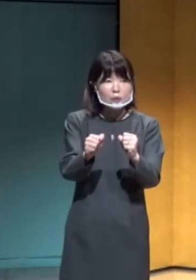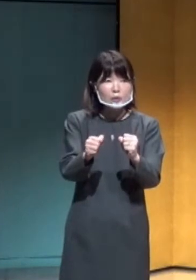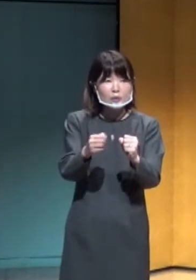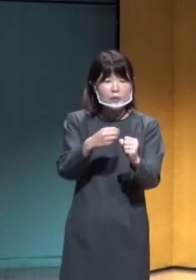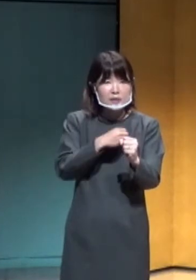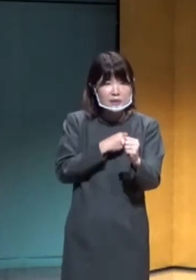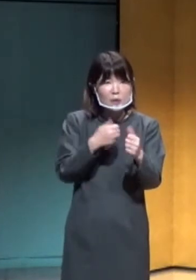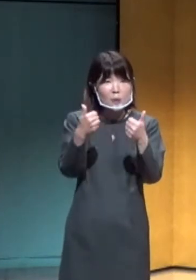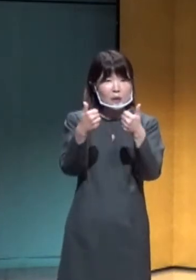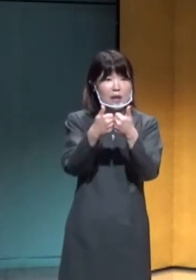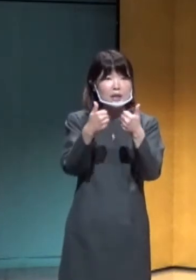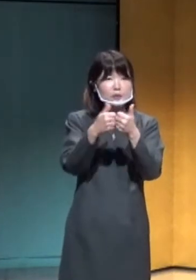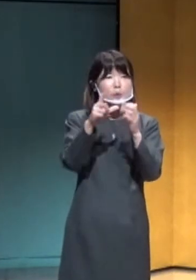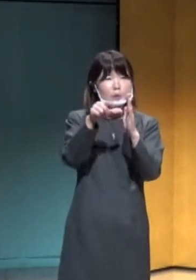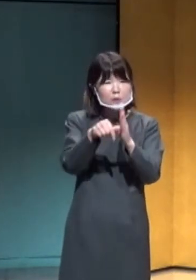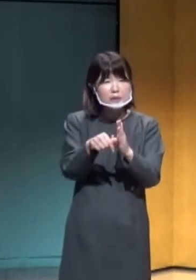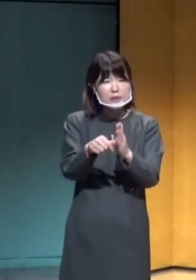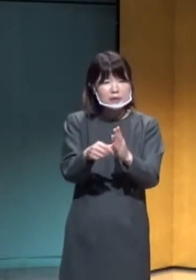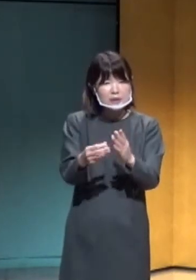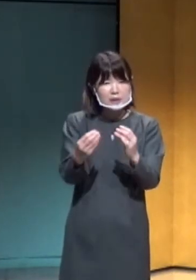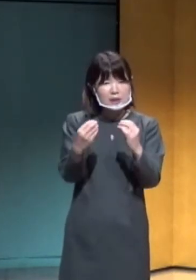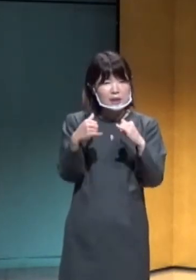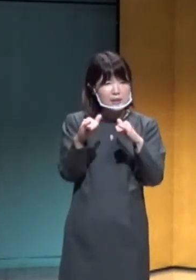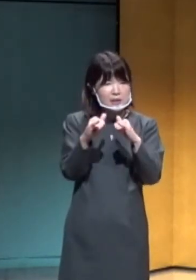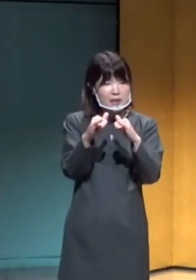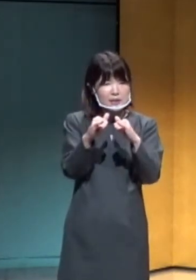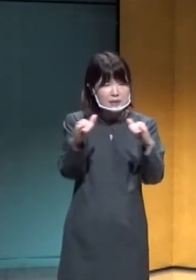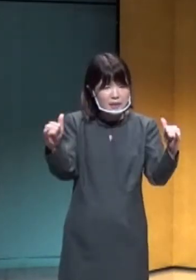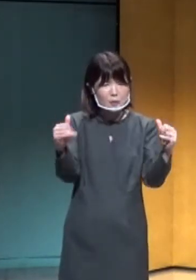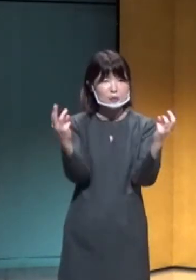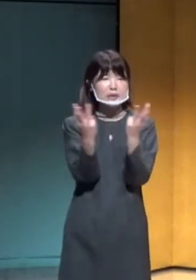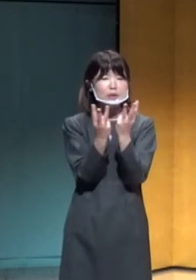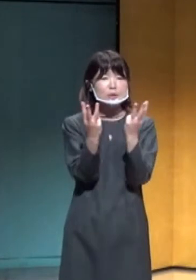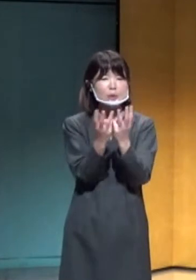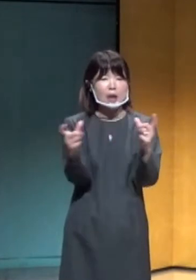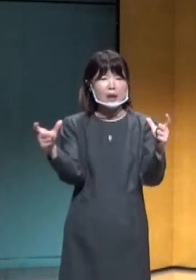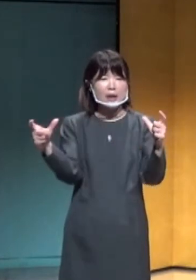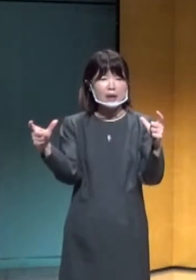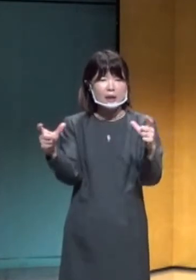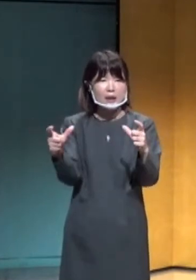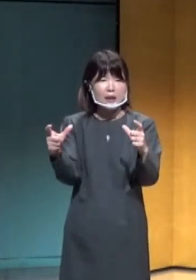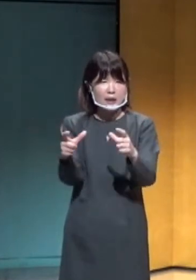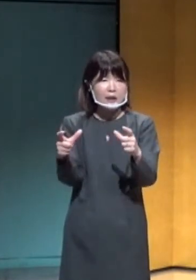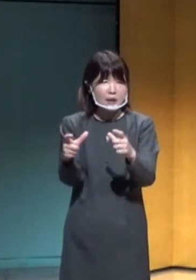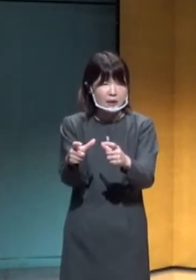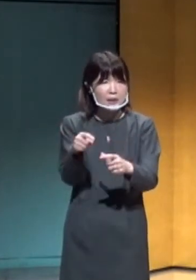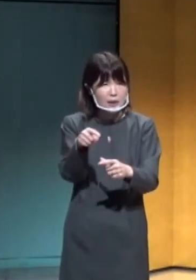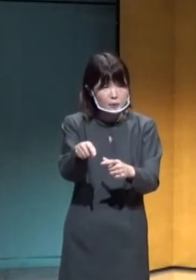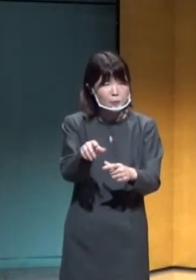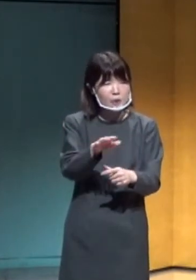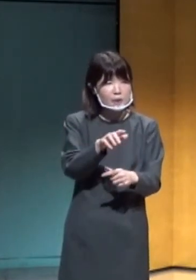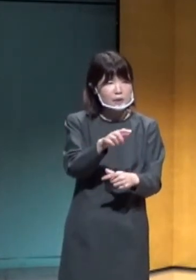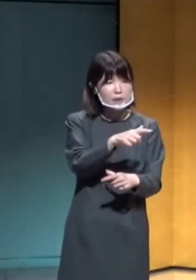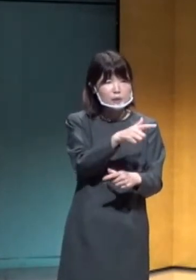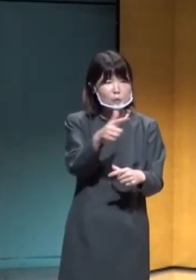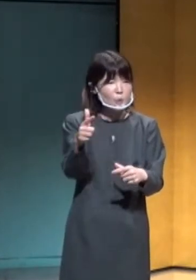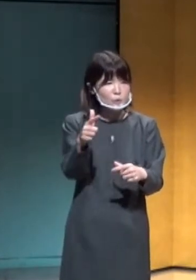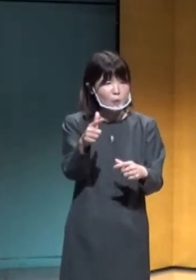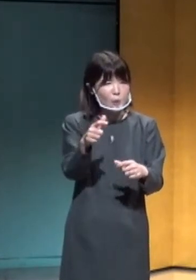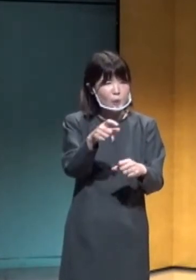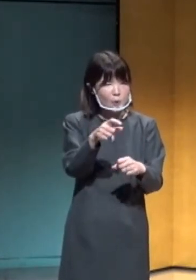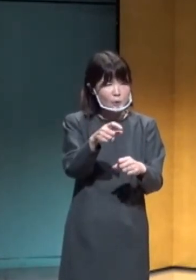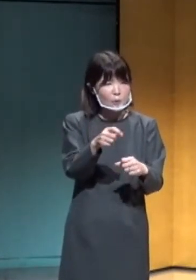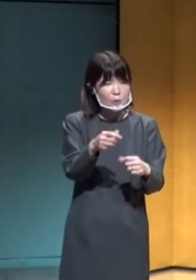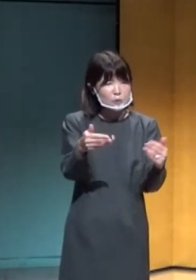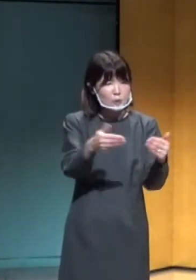感染の状況がだいぶ減っているだろう、そしてまた事務方のお提案をいただきながら実行委員会で協議を